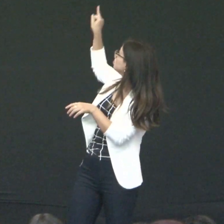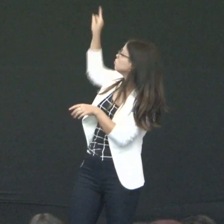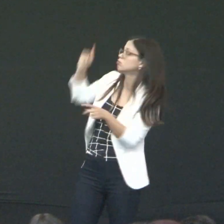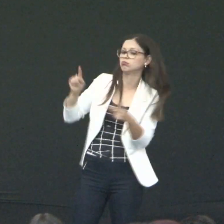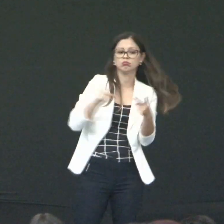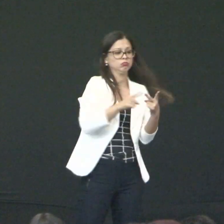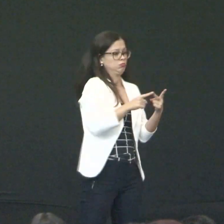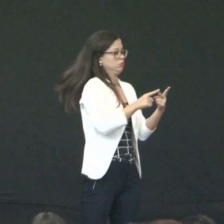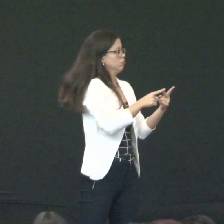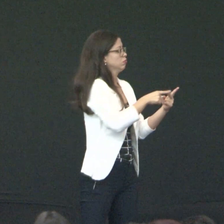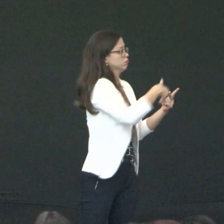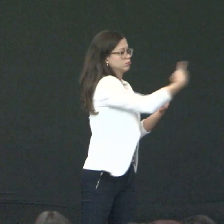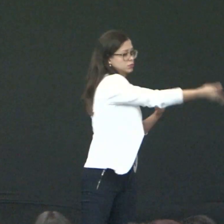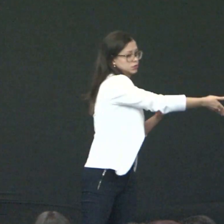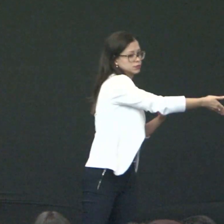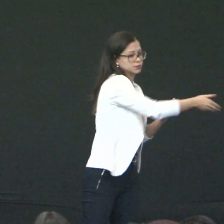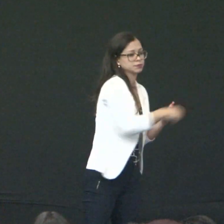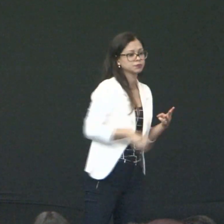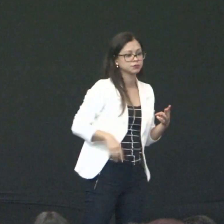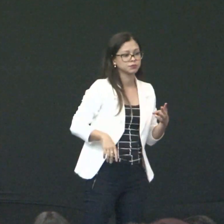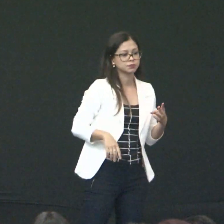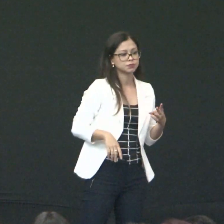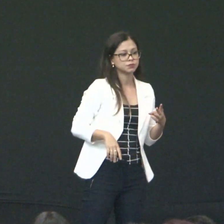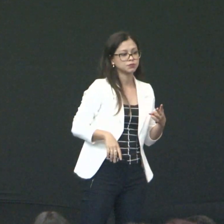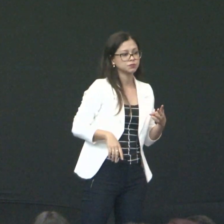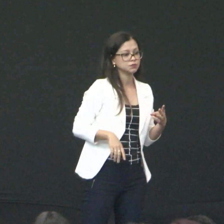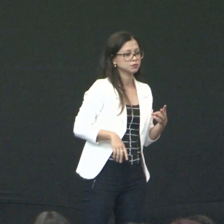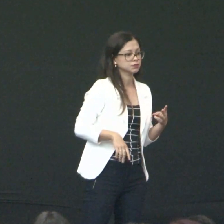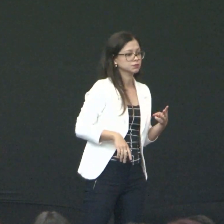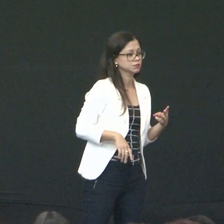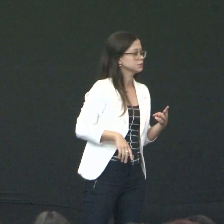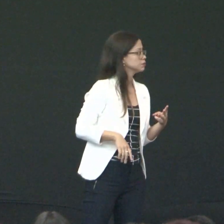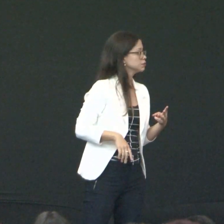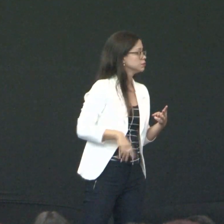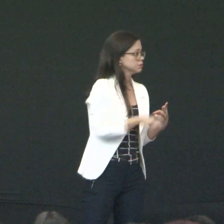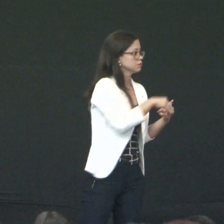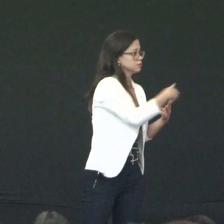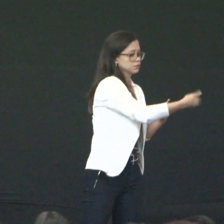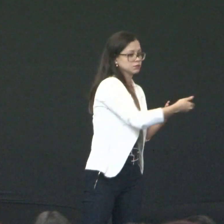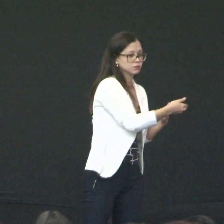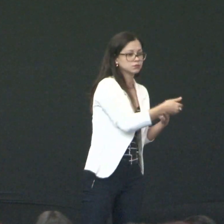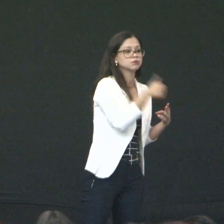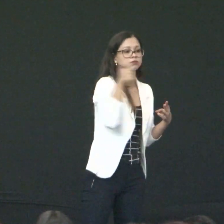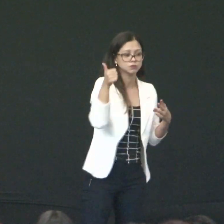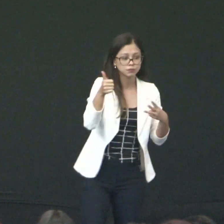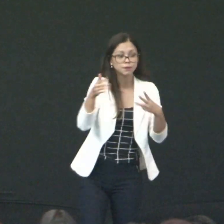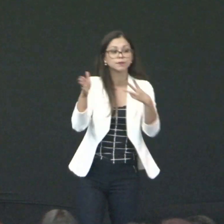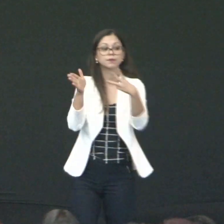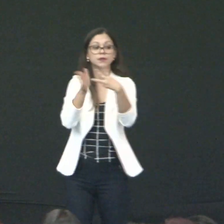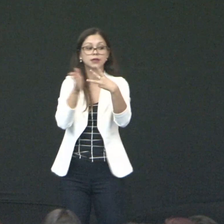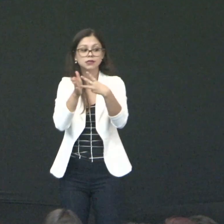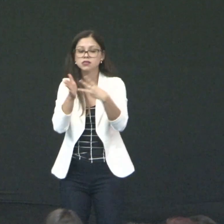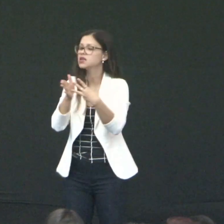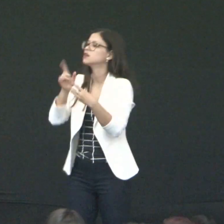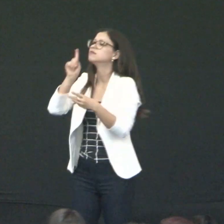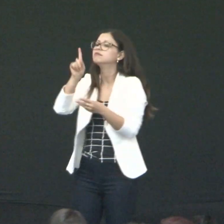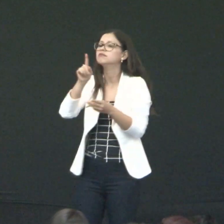ali, nesses diagramas, a gente mostra o posicionamento desses intérpretes surdos durante esses tipos de interpretação.